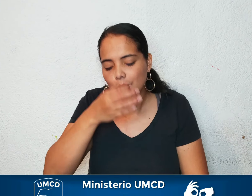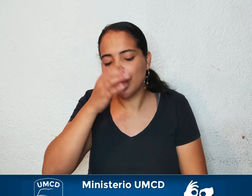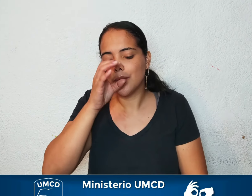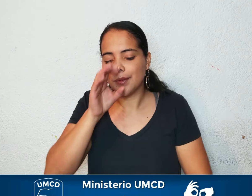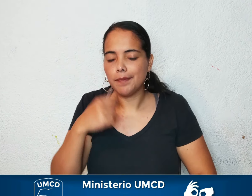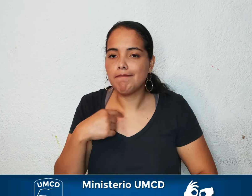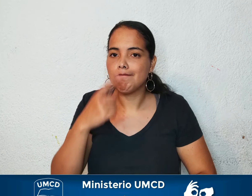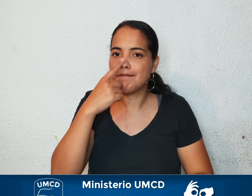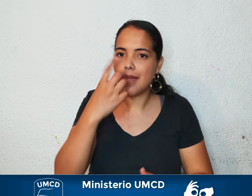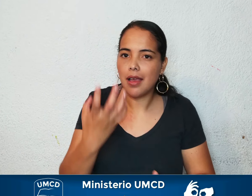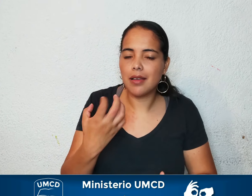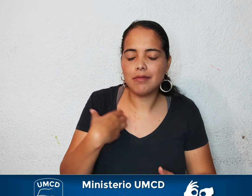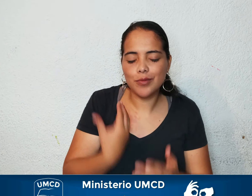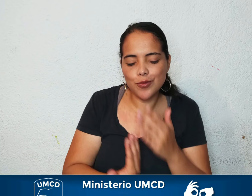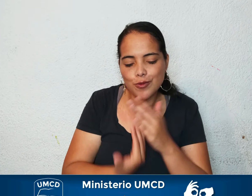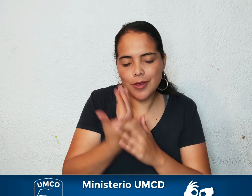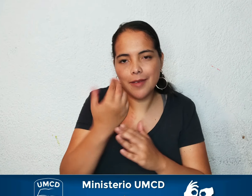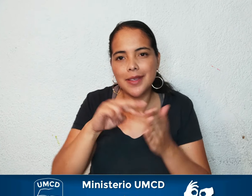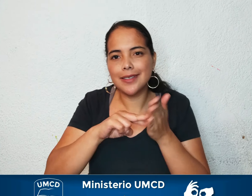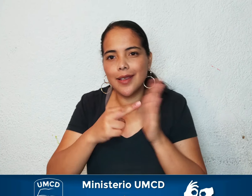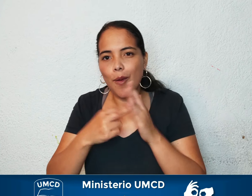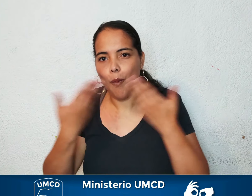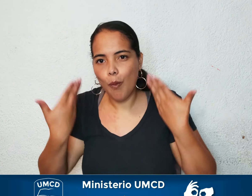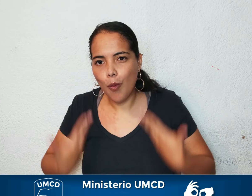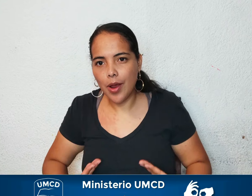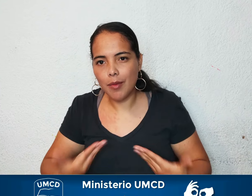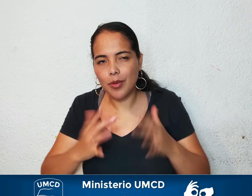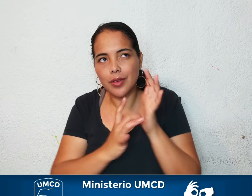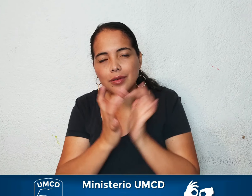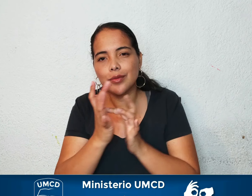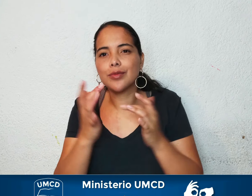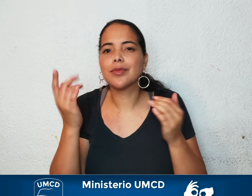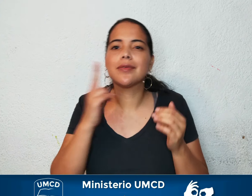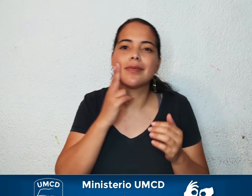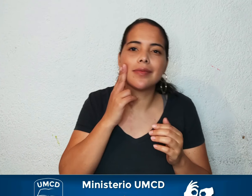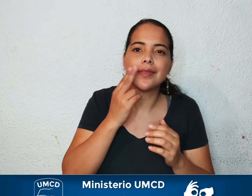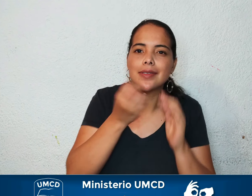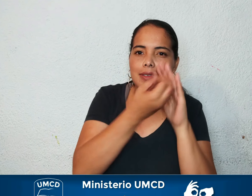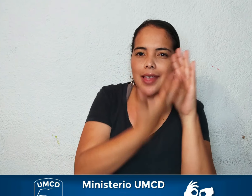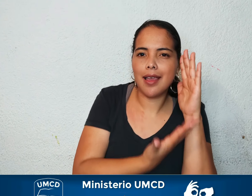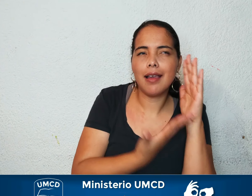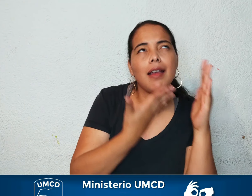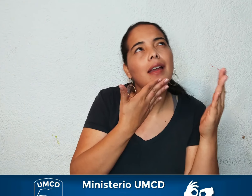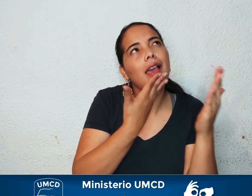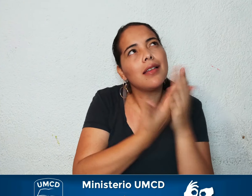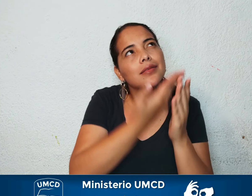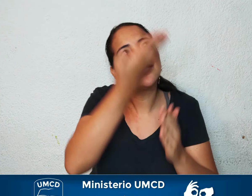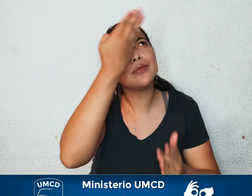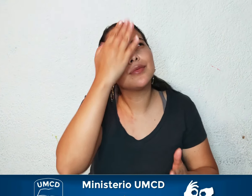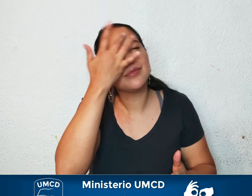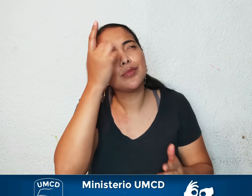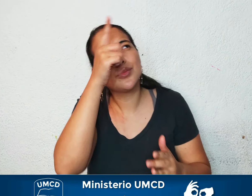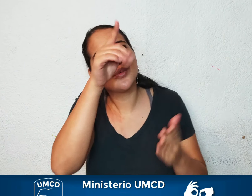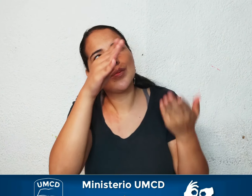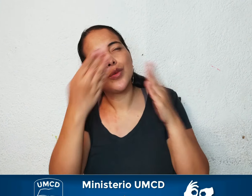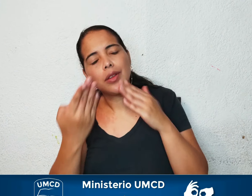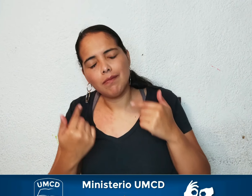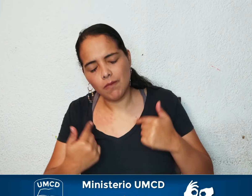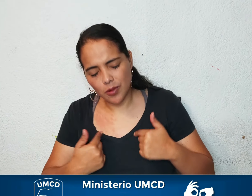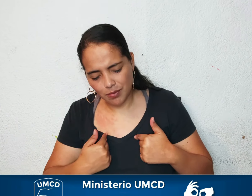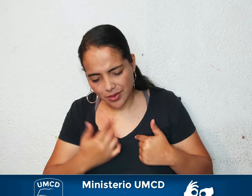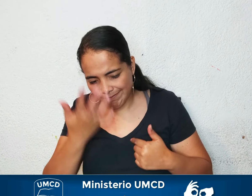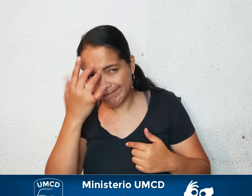sangre. Cristo dio su vida para salvarnos. Gracias, Señor, por haber hecho tan